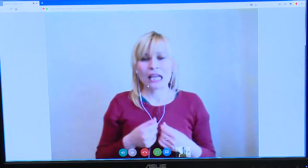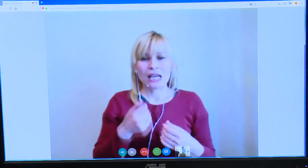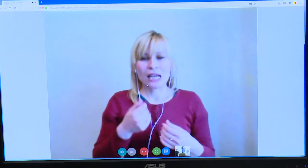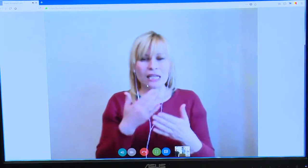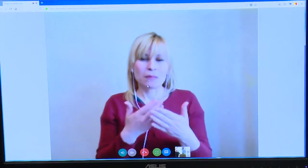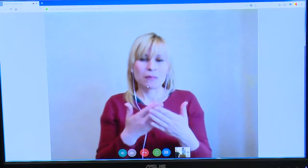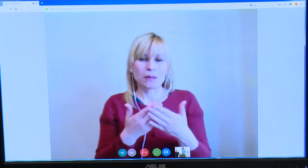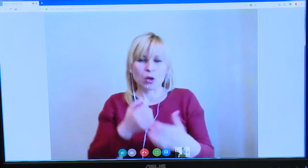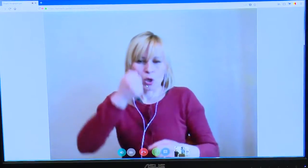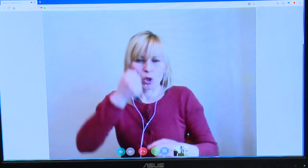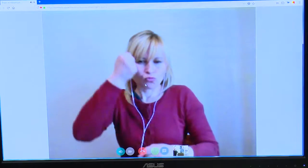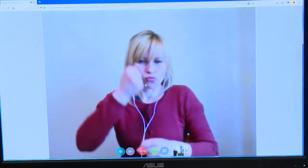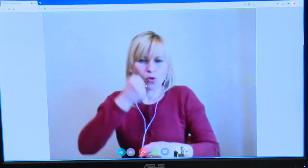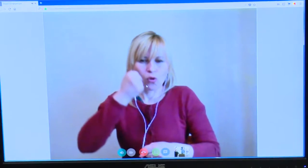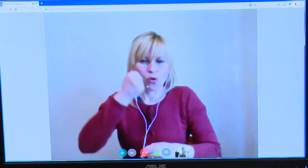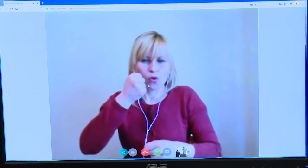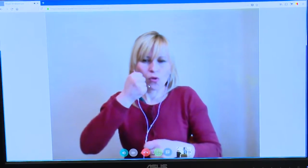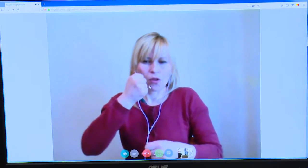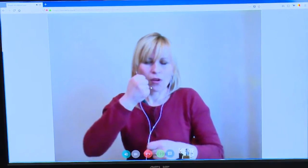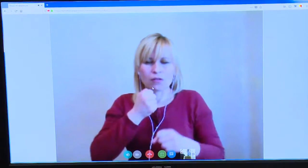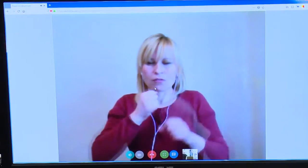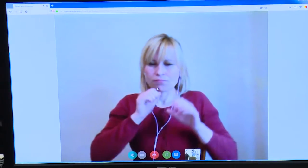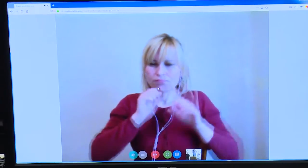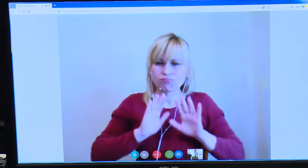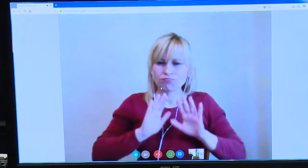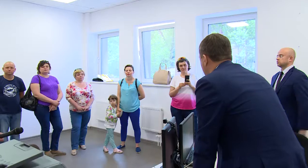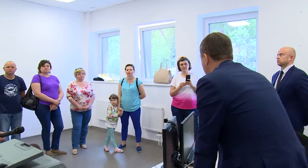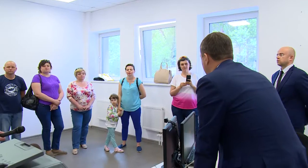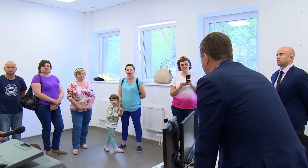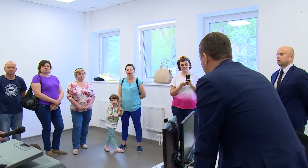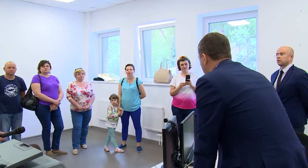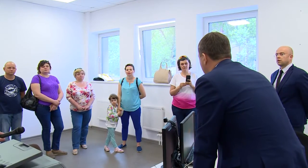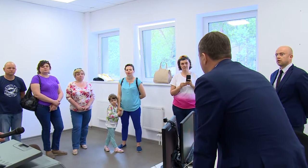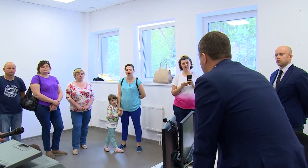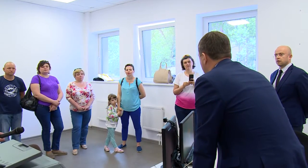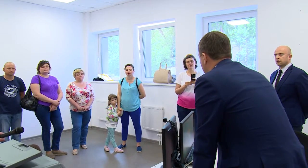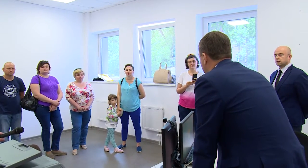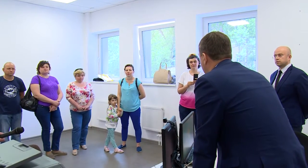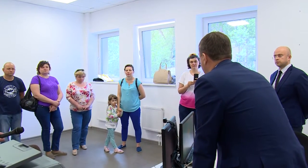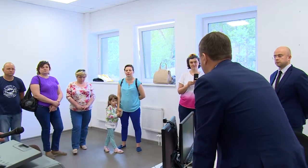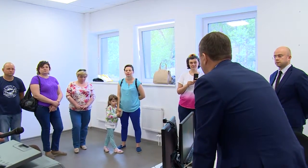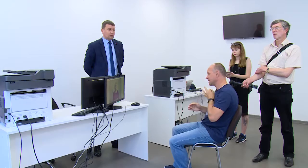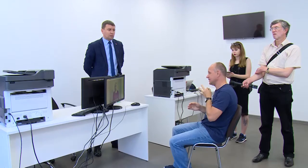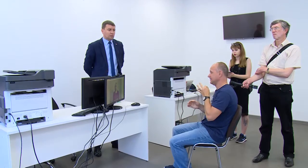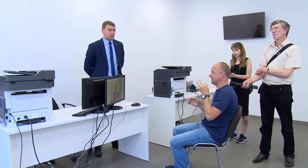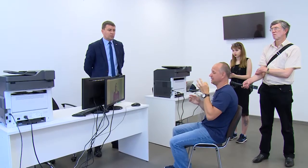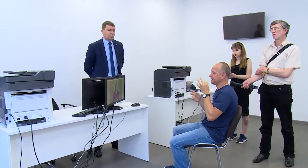теоретическим путем, проводимая в реальных условиях. Именно это произошло в МФЦ. Причем делалось это при участии